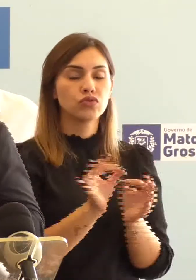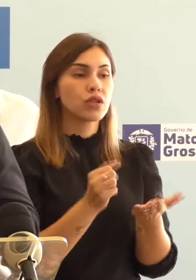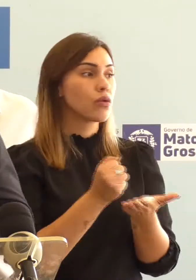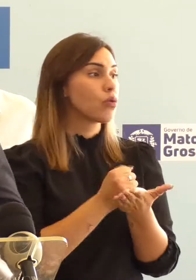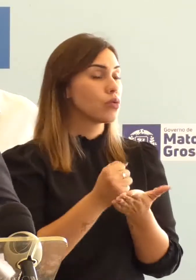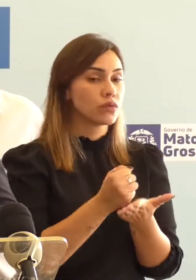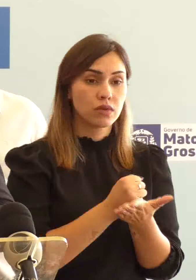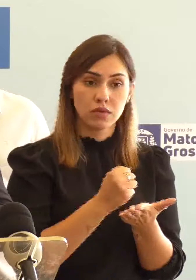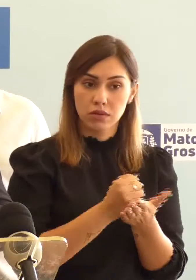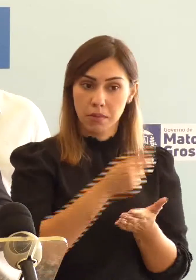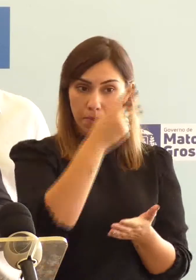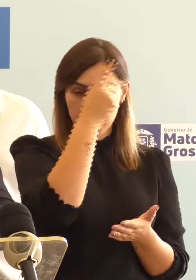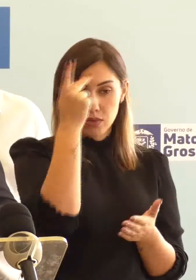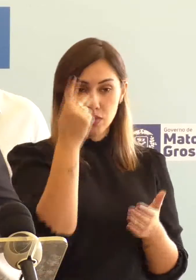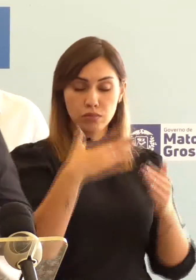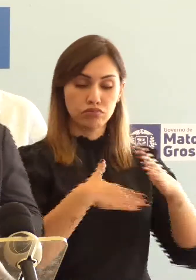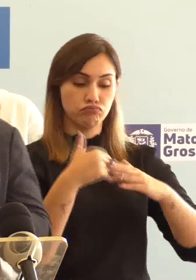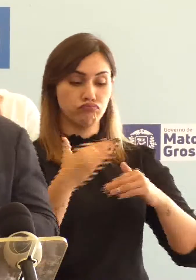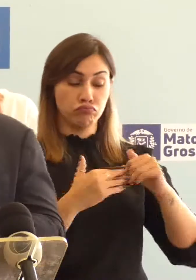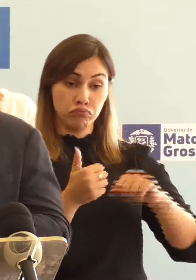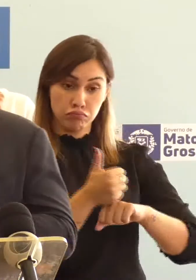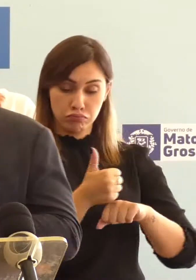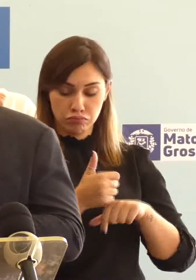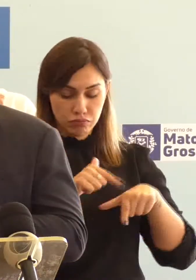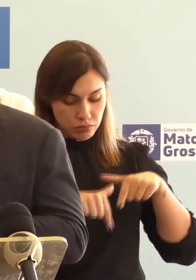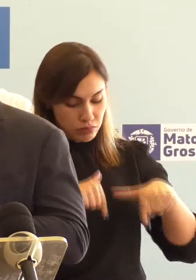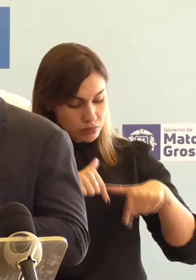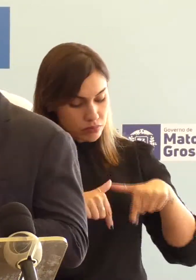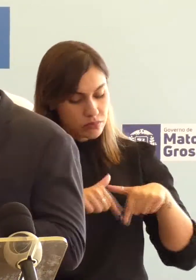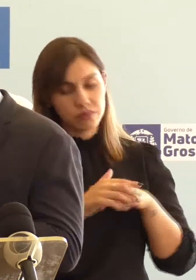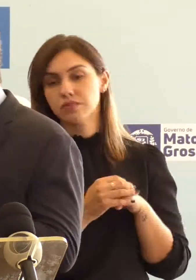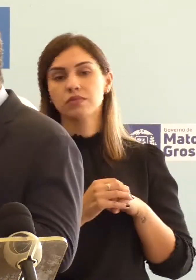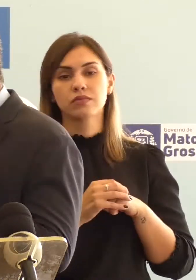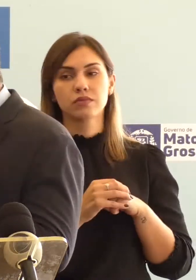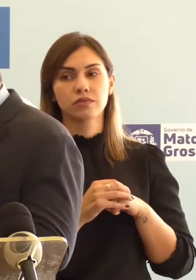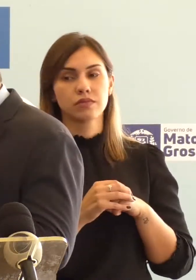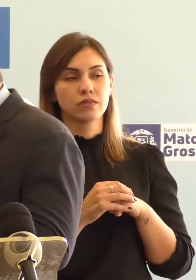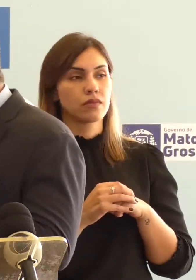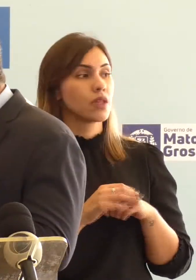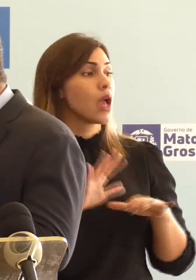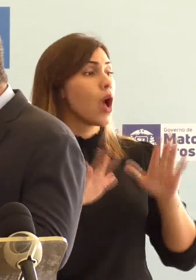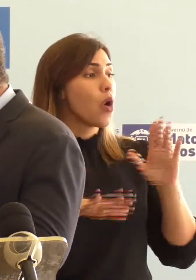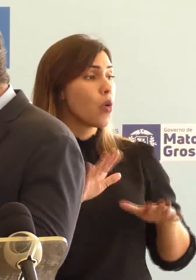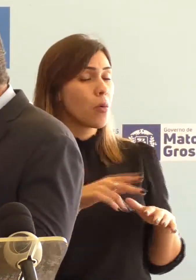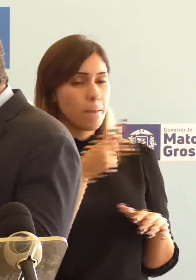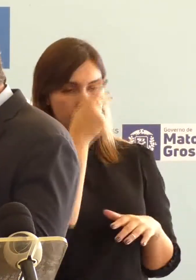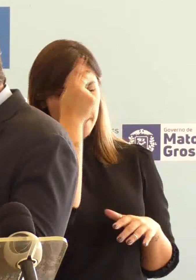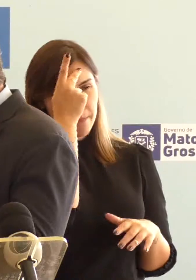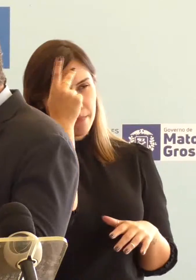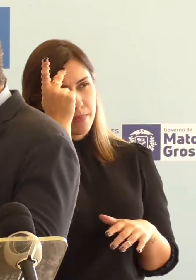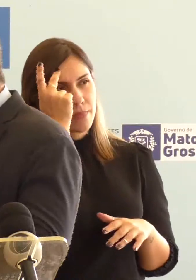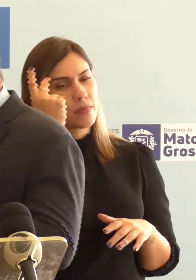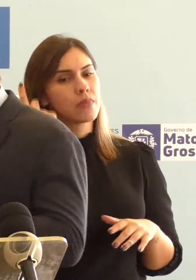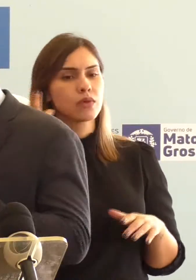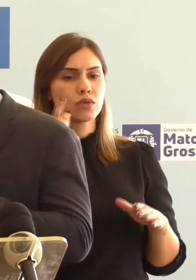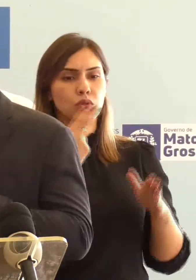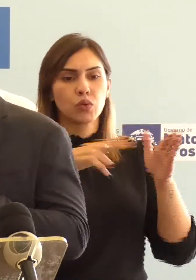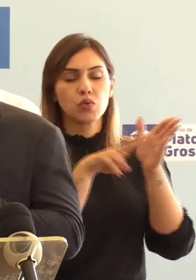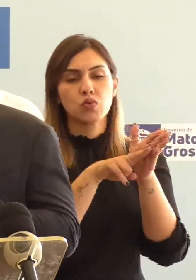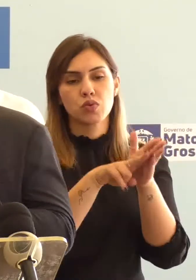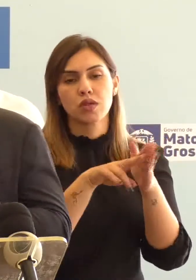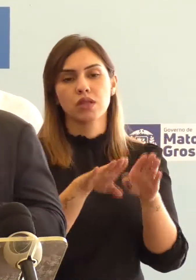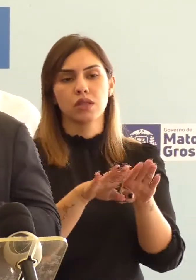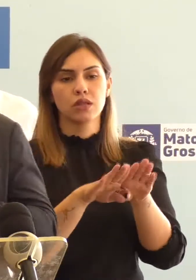contratação dos prestadores de serviço em andamento, e mais algumas unidades, em torno de 25 unidades que estão